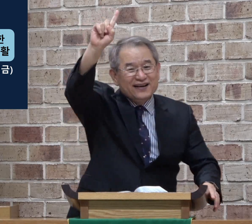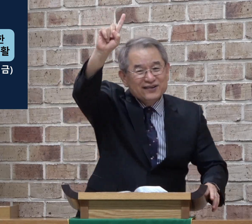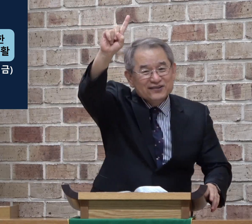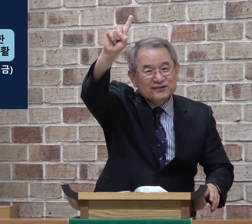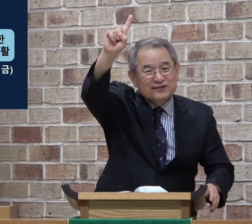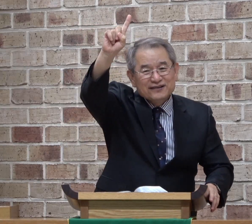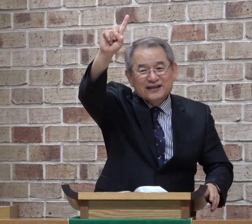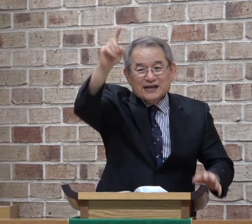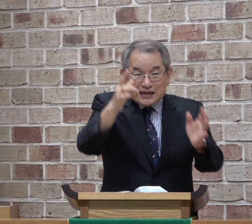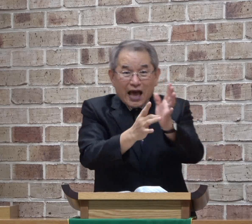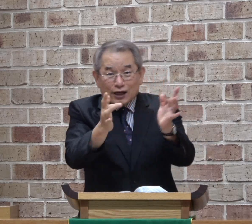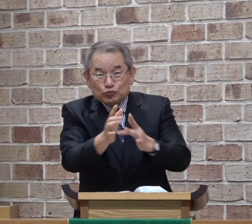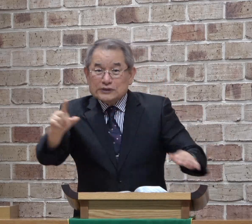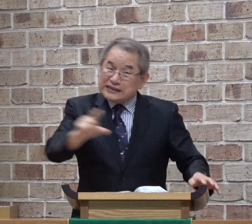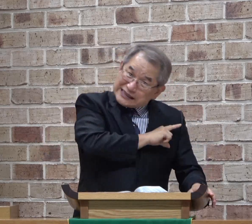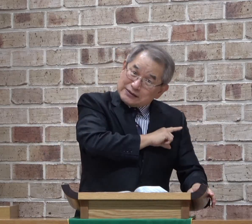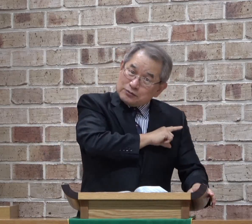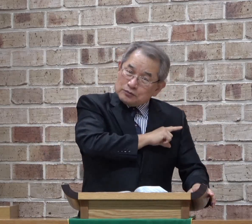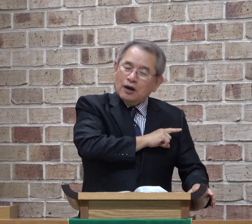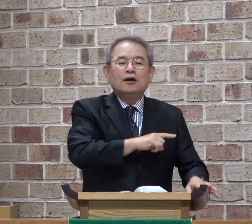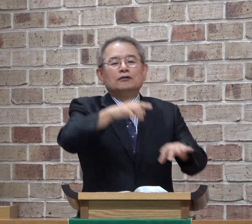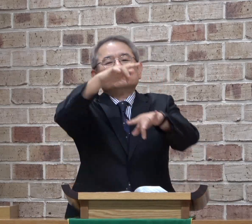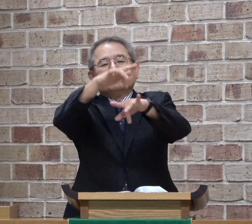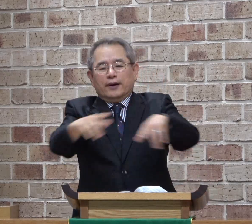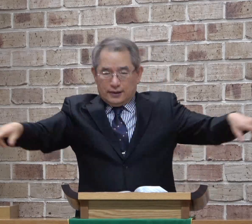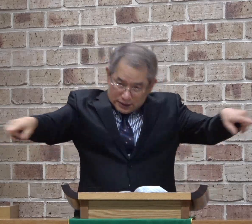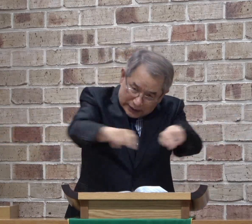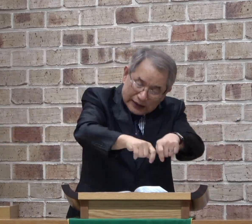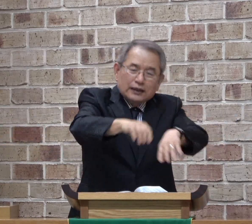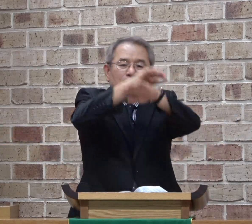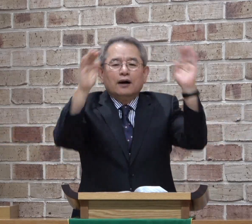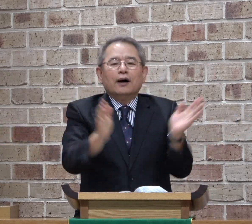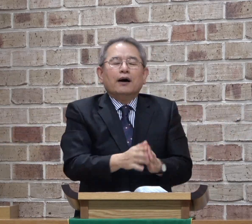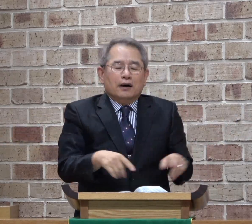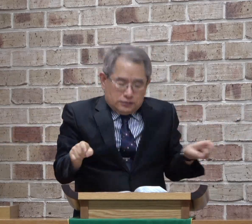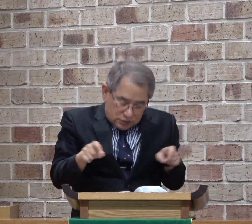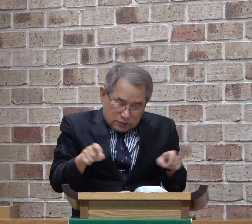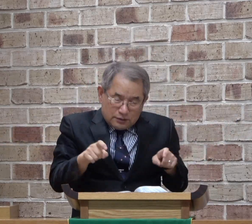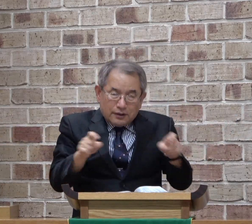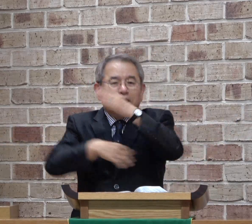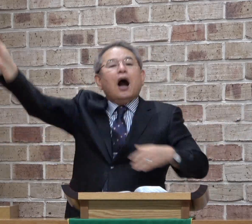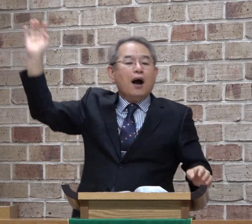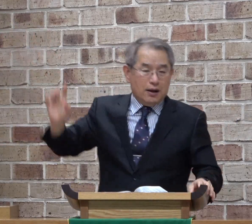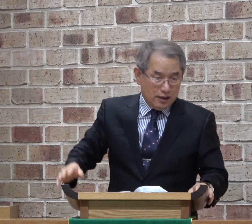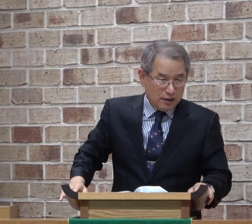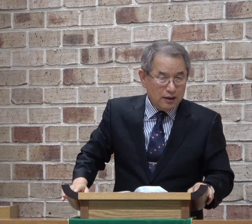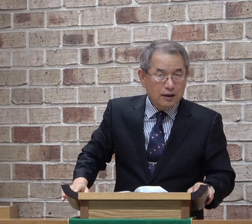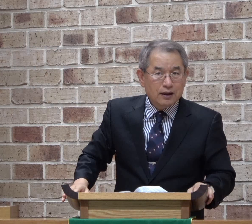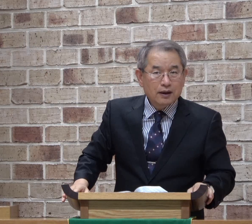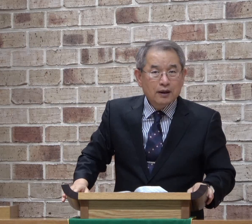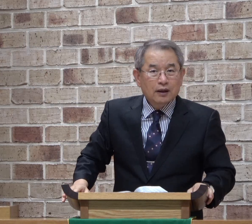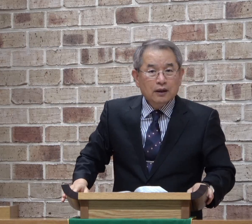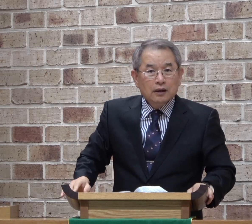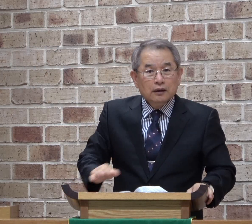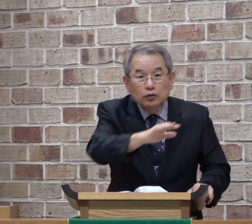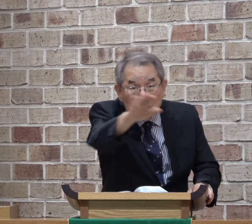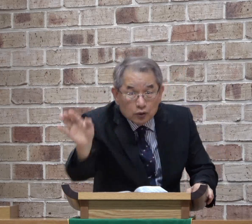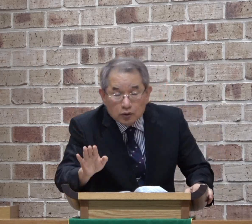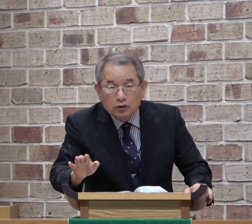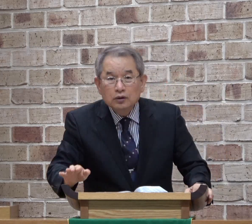됩니다. 제 이름으로 기도하시면 안 됩니다. 예수님의 이름으로, 오직 그 이름 한 이름으로만 기도하셔야 됩니다. 그러면 귀신이 두려워